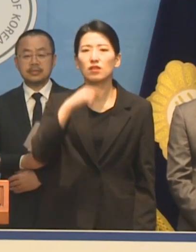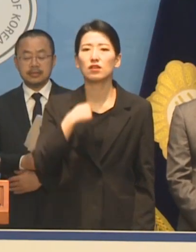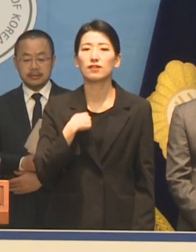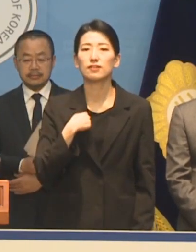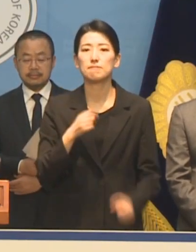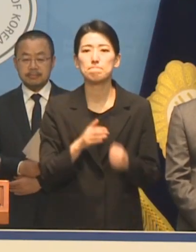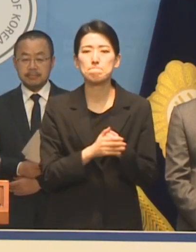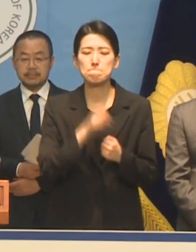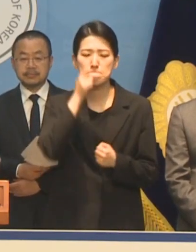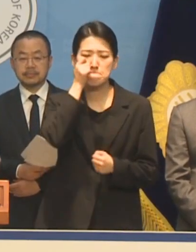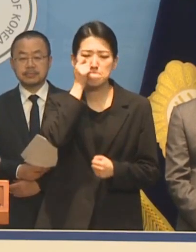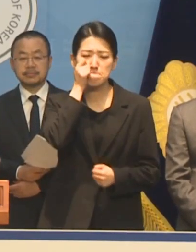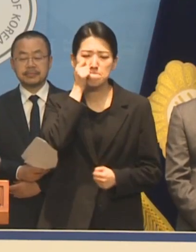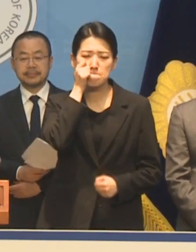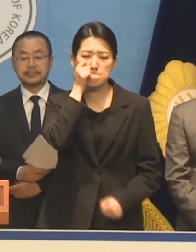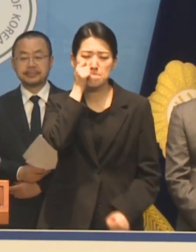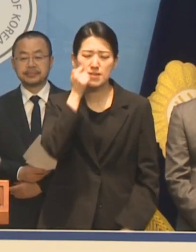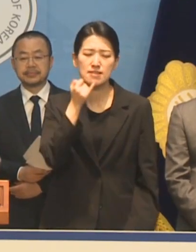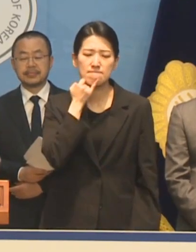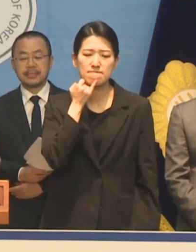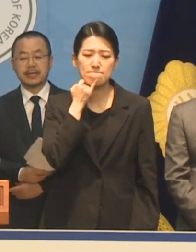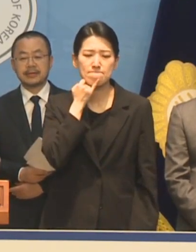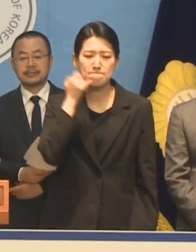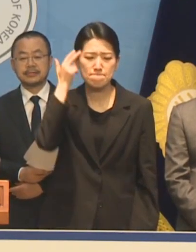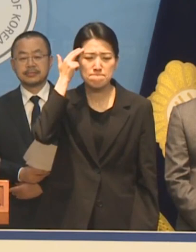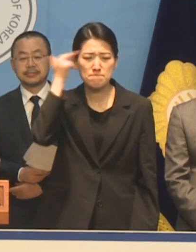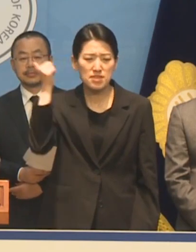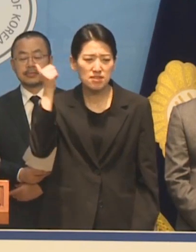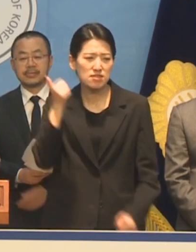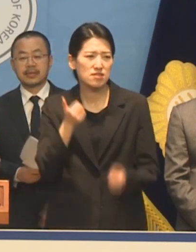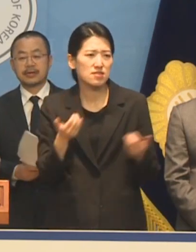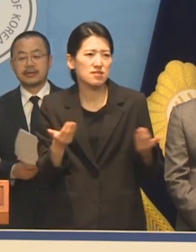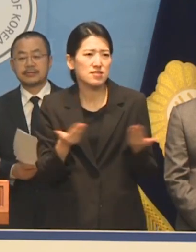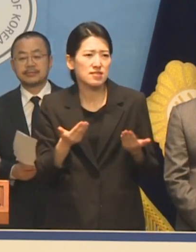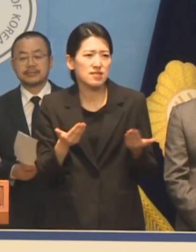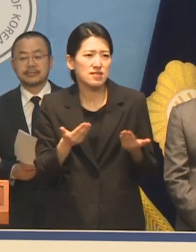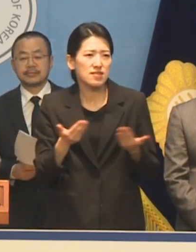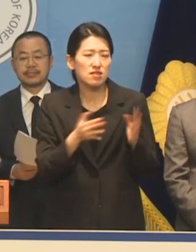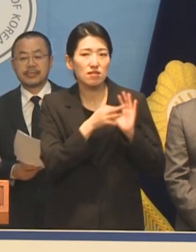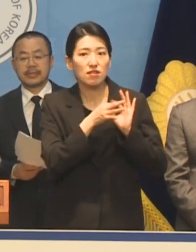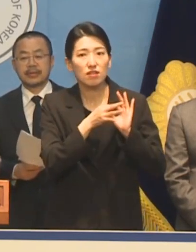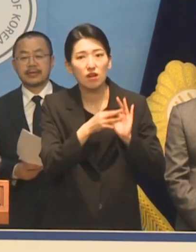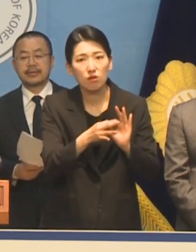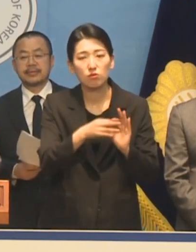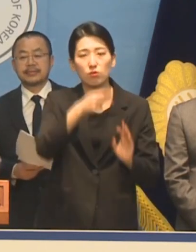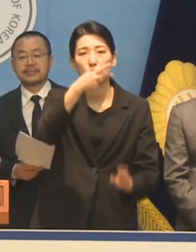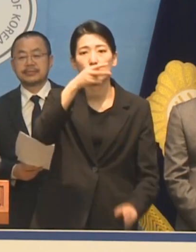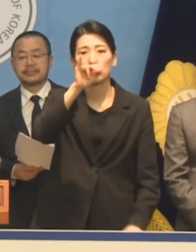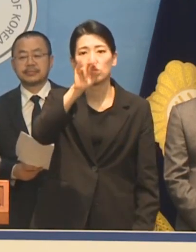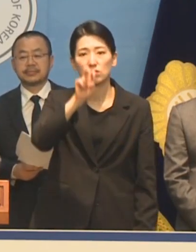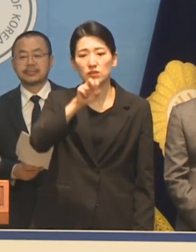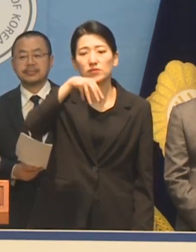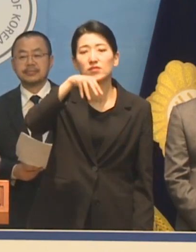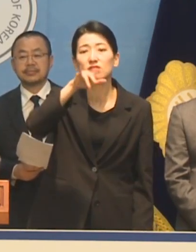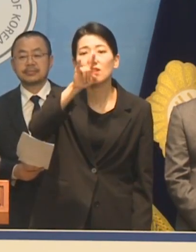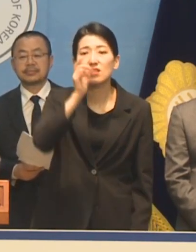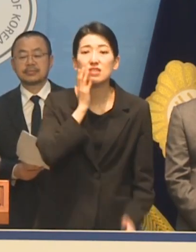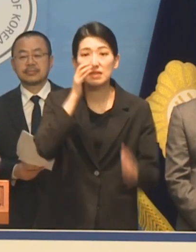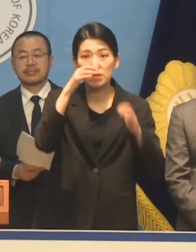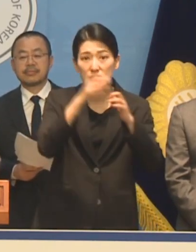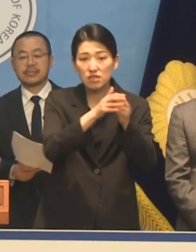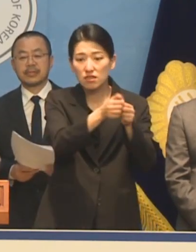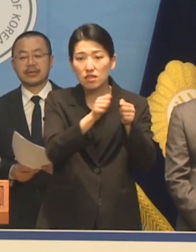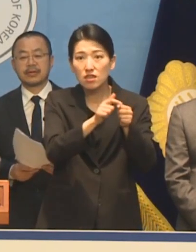고통을 감내하고 25년간 브랜드 파워 1위의 딤체 명성을 현재까지 유지하며 새로운